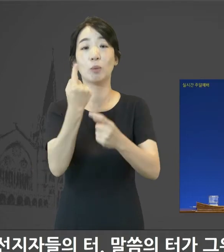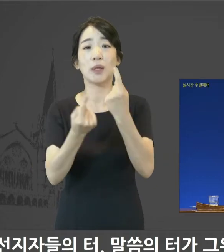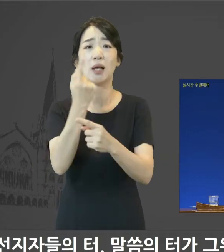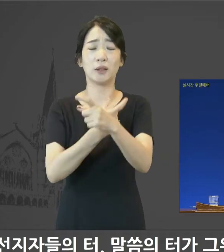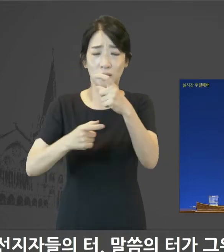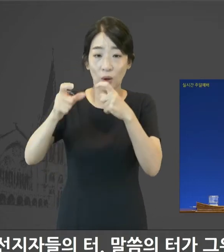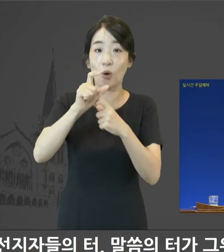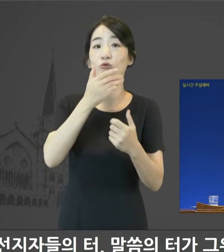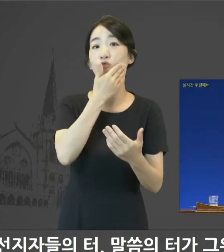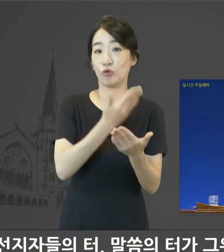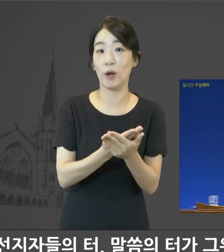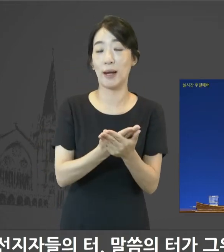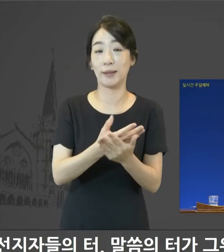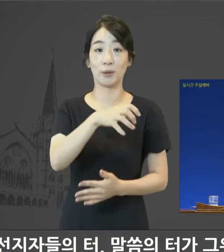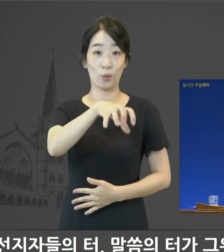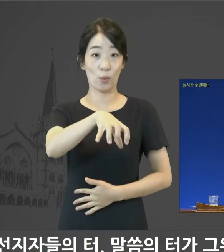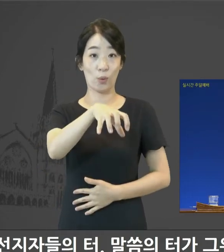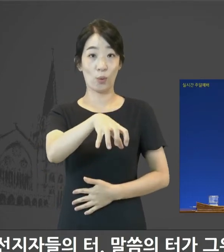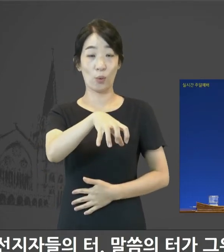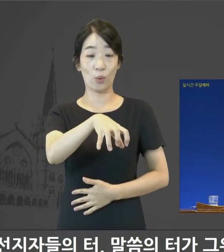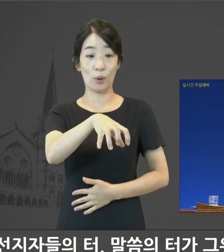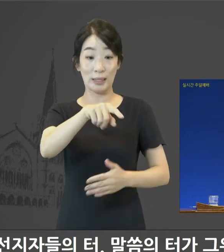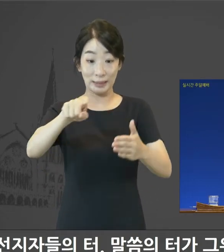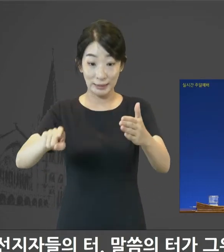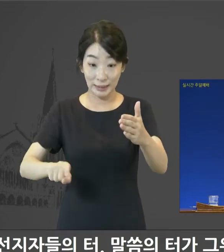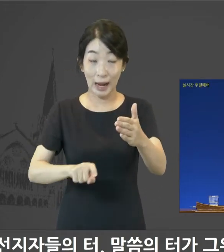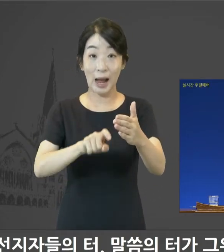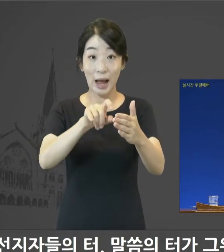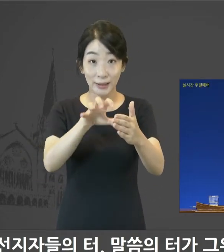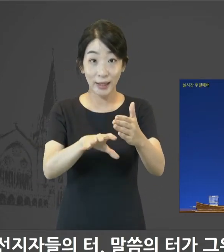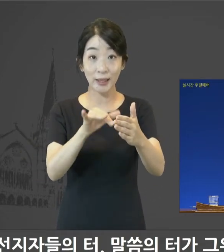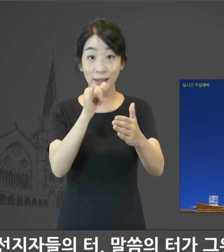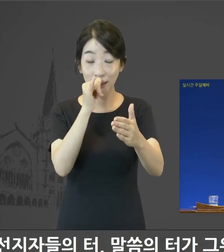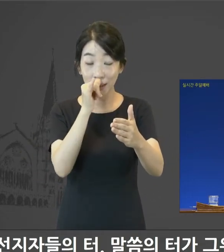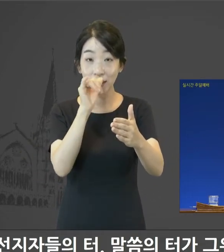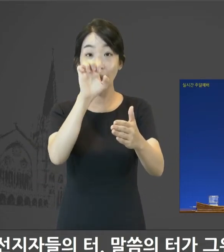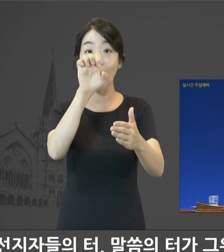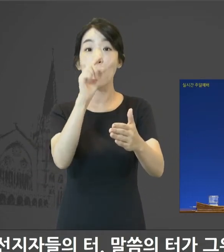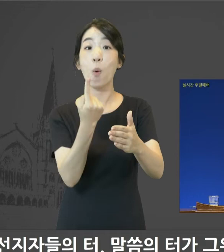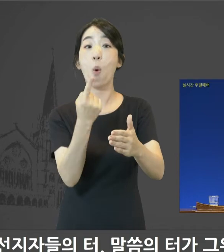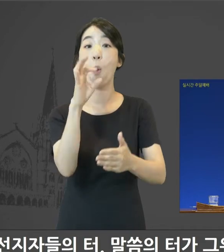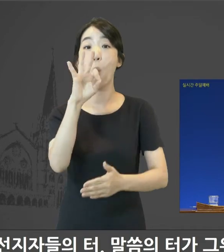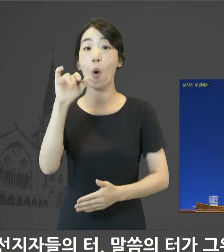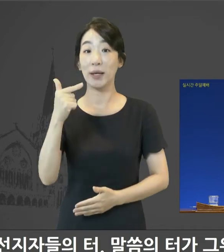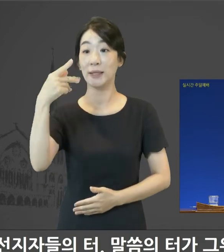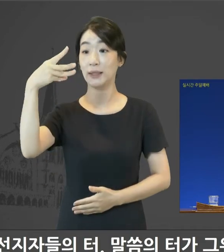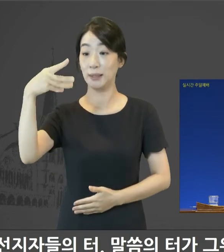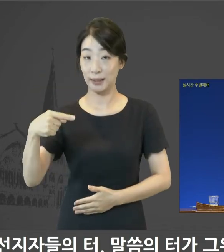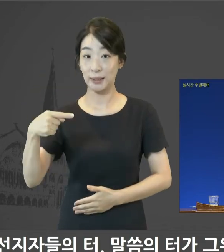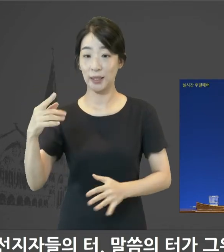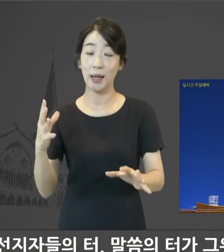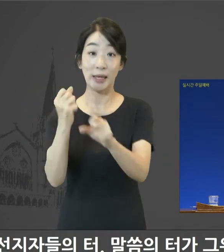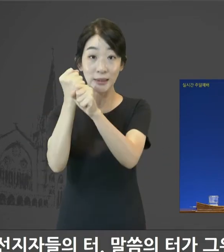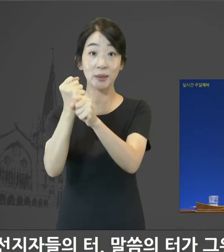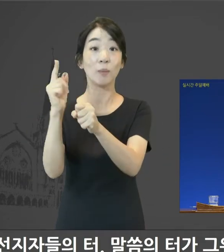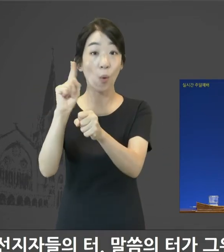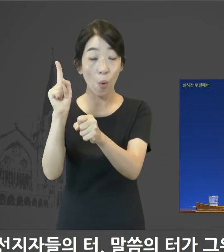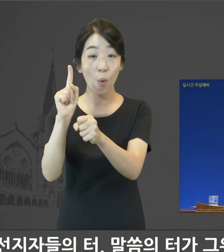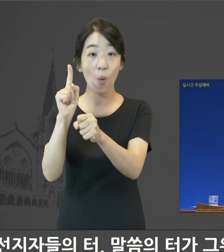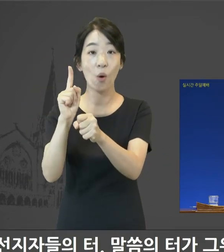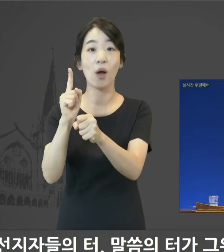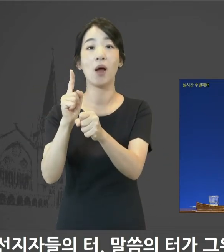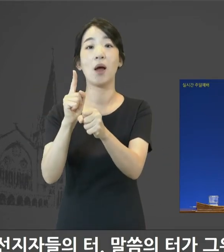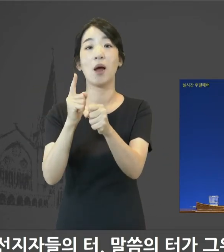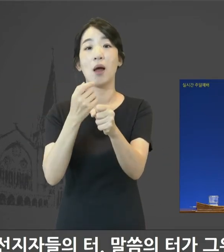이유가 뭐냐? 그 안에 있는 포인트 때문입니다. 모퉁이돌. 자, 한번